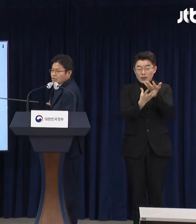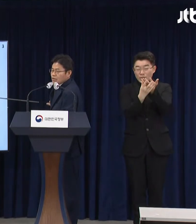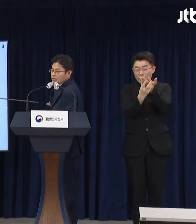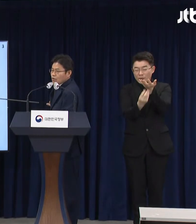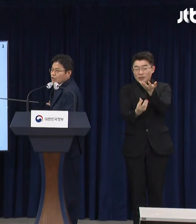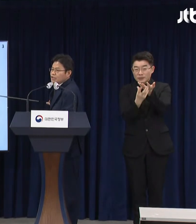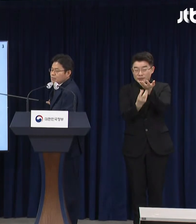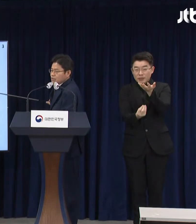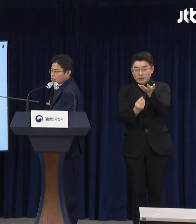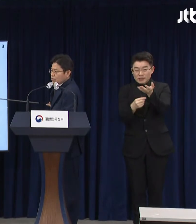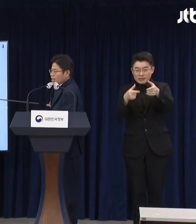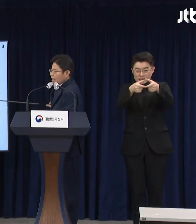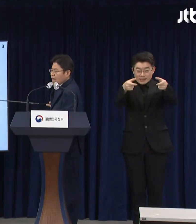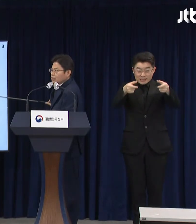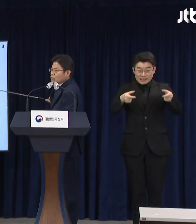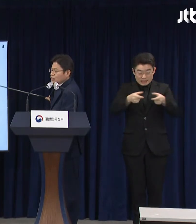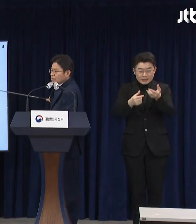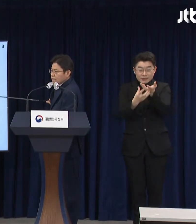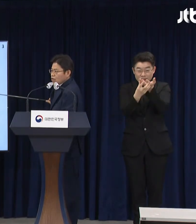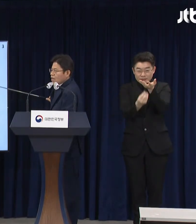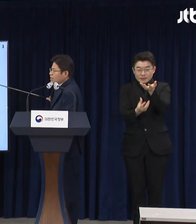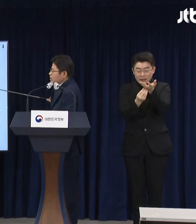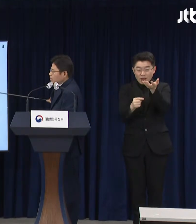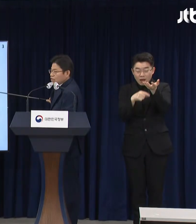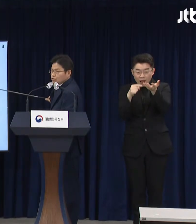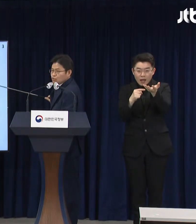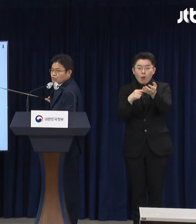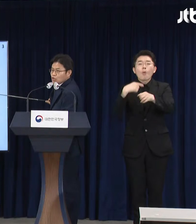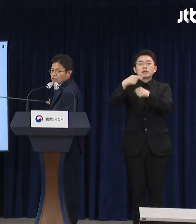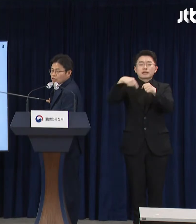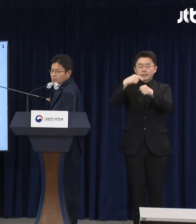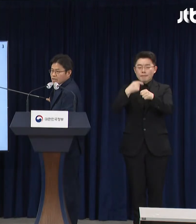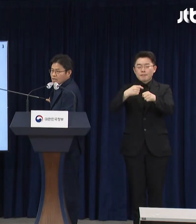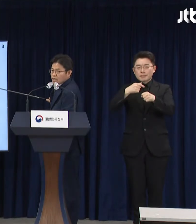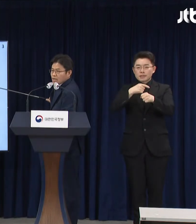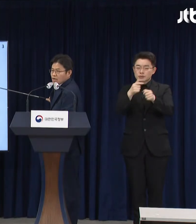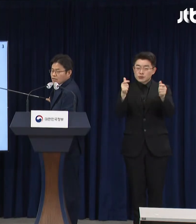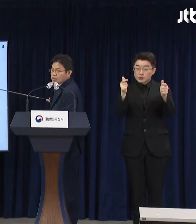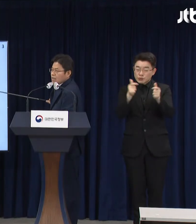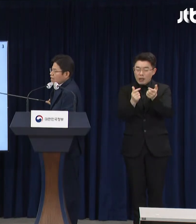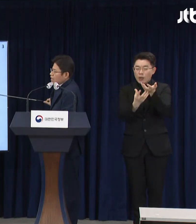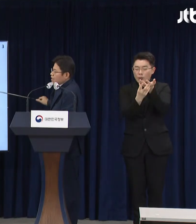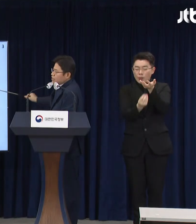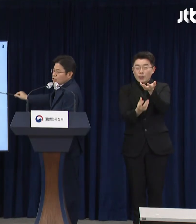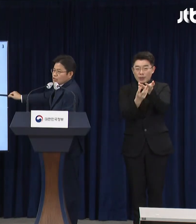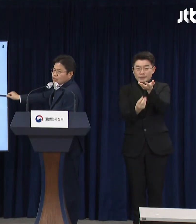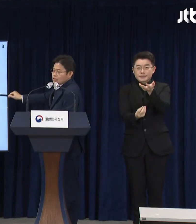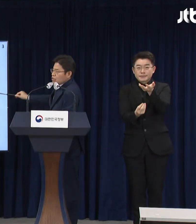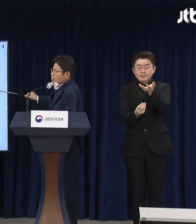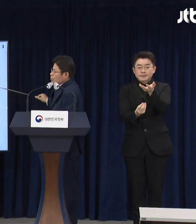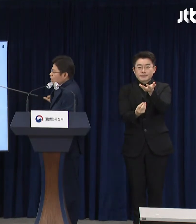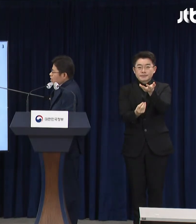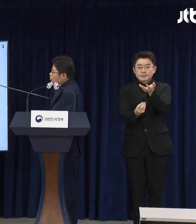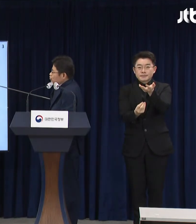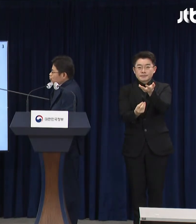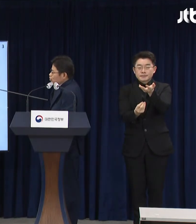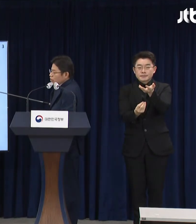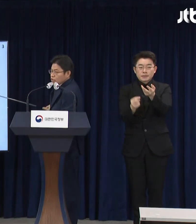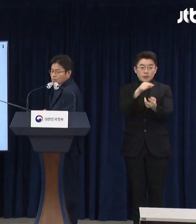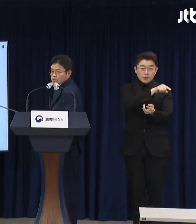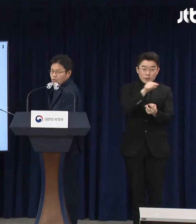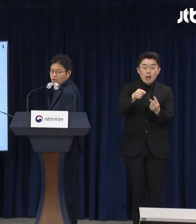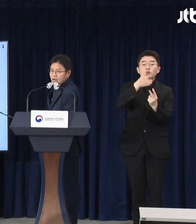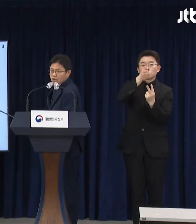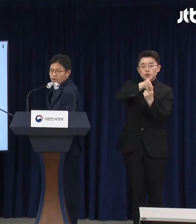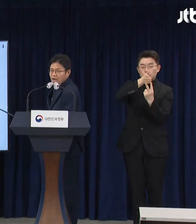흡착탑을 거치면서 핵종들을 제거하는 주처리 설비, 이렇게 전처리 설비와